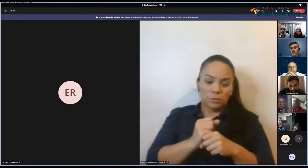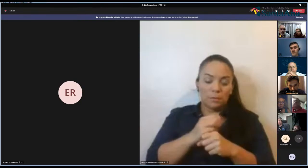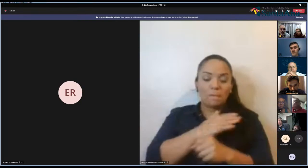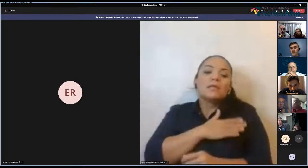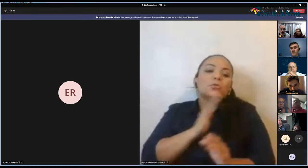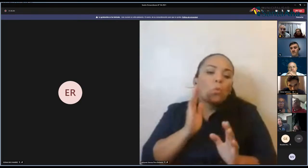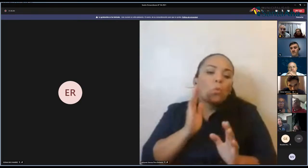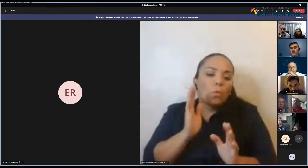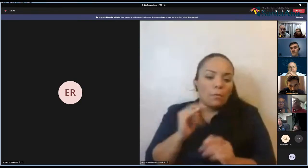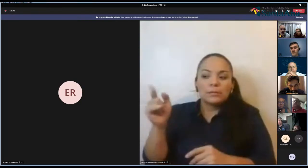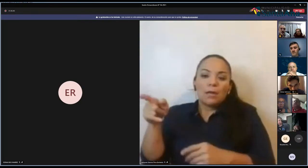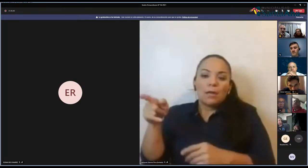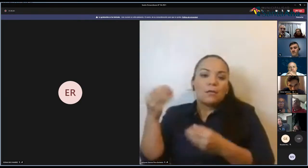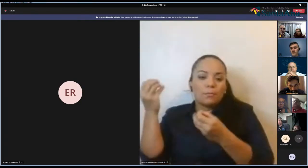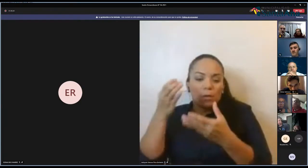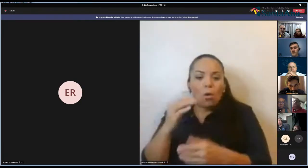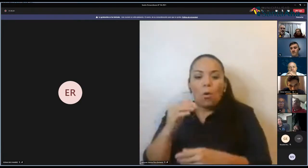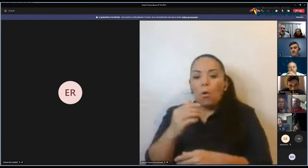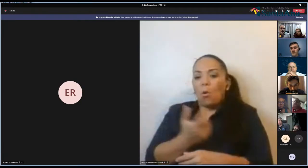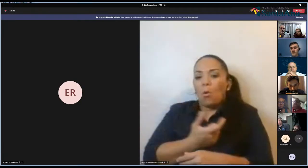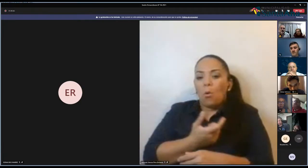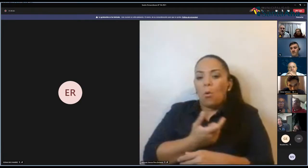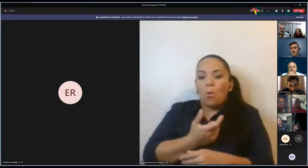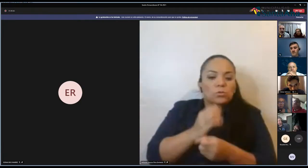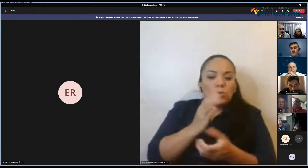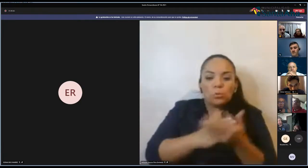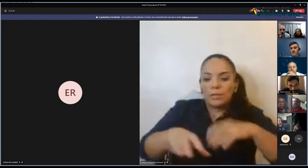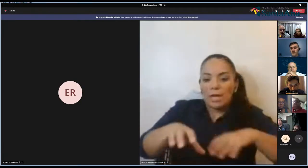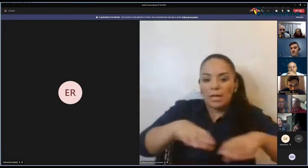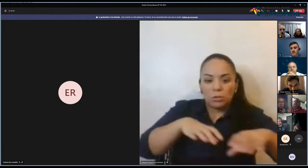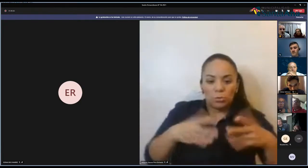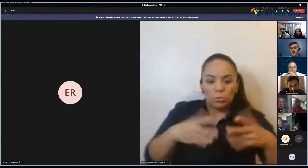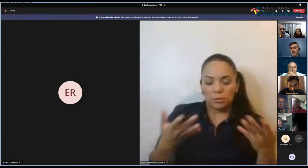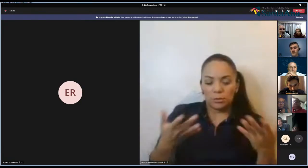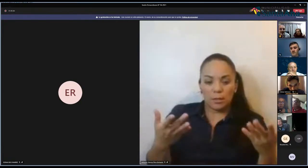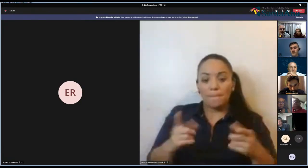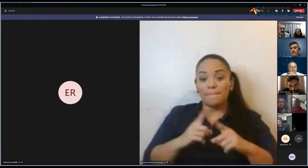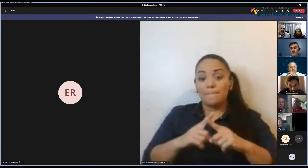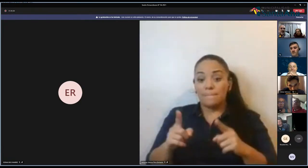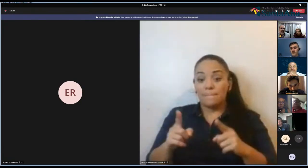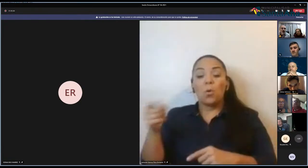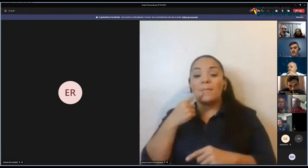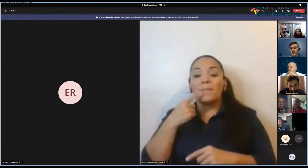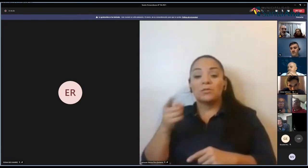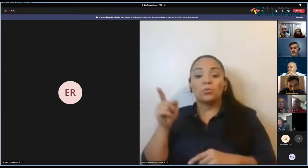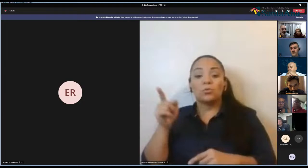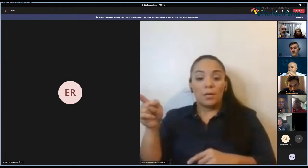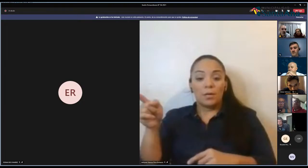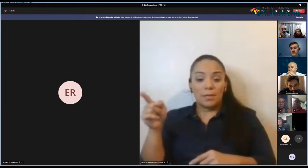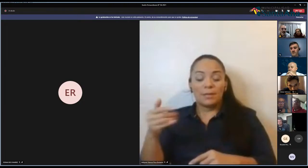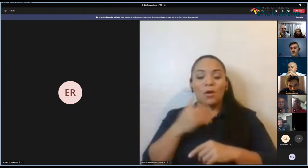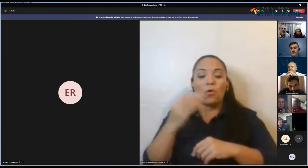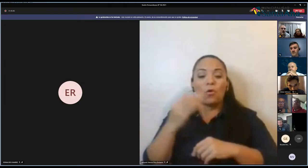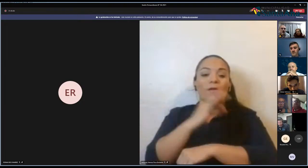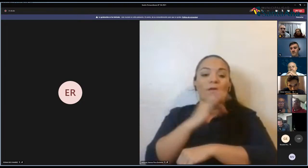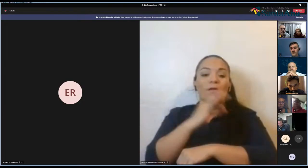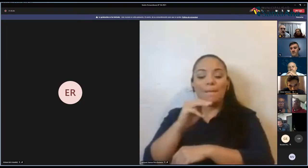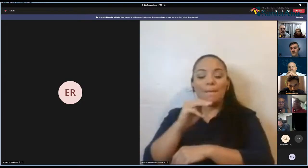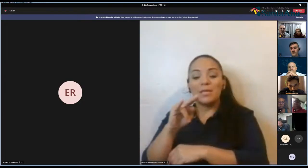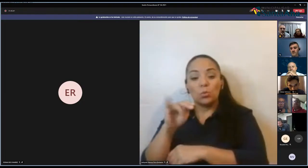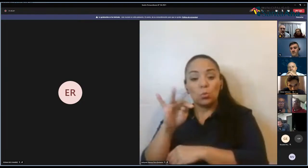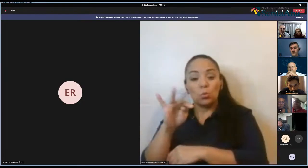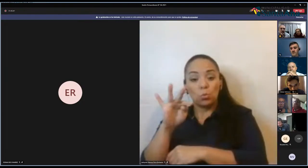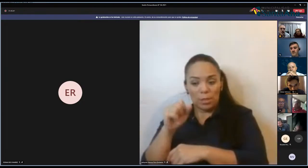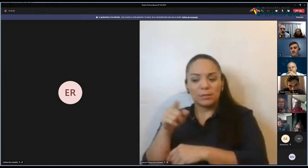reportado si don gerardo tuvo algunas acciones pero si no lo mencionó ella tengo las fechas de las minutas en que ella sitúa el asunto